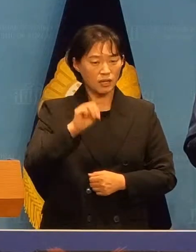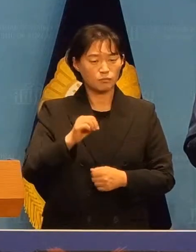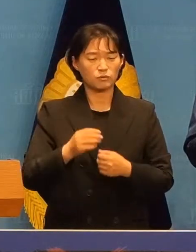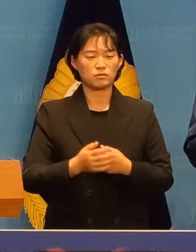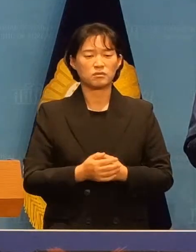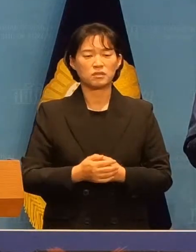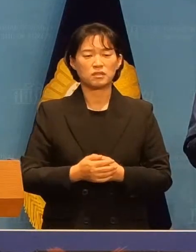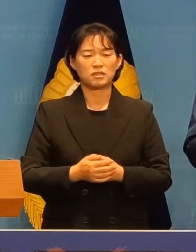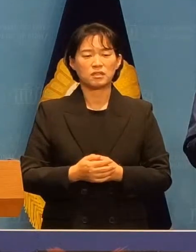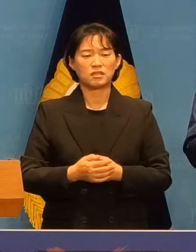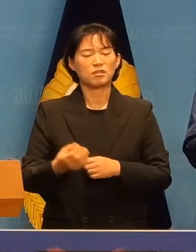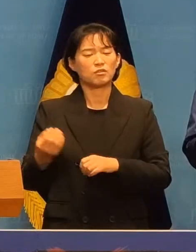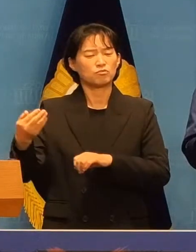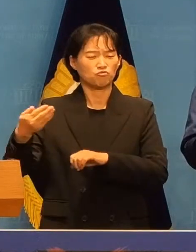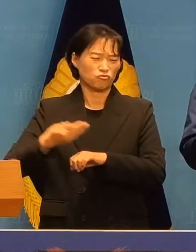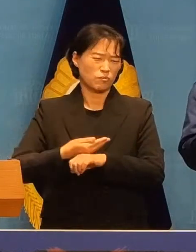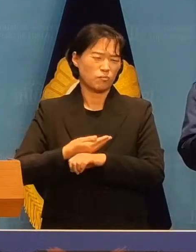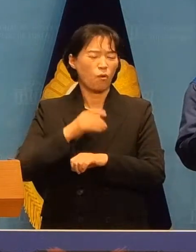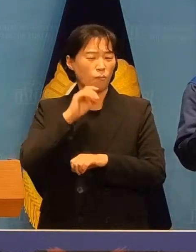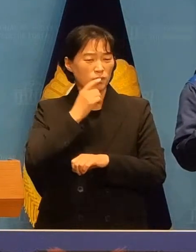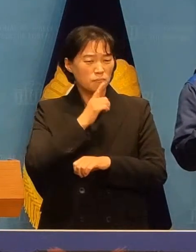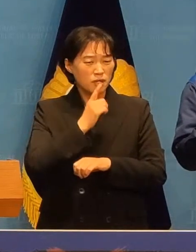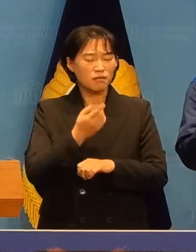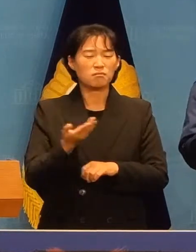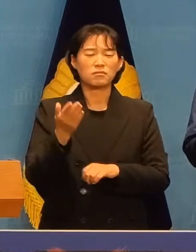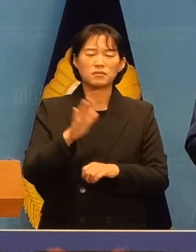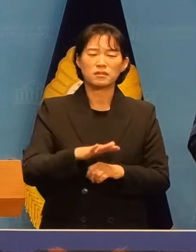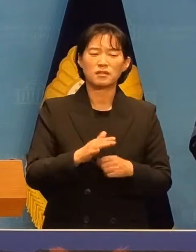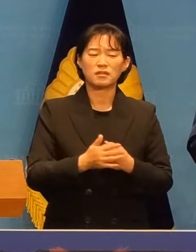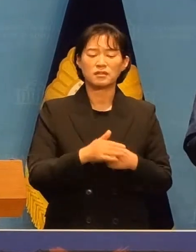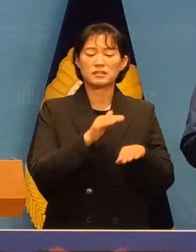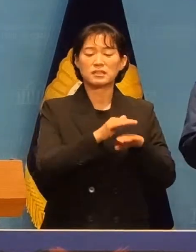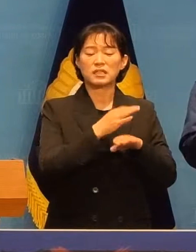이유로 들고 있긴 합니다. 그러나